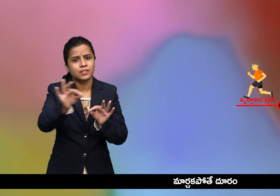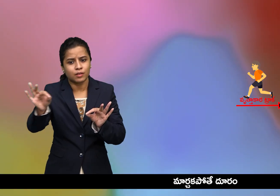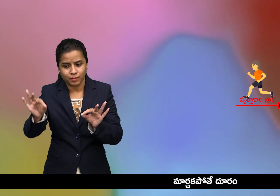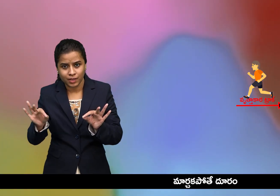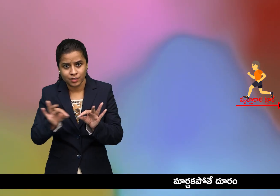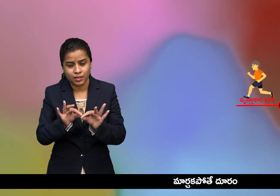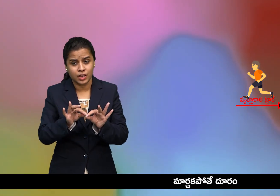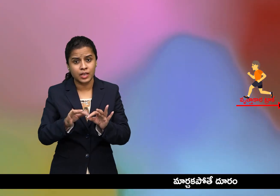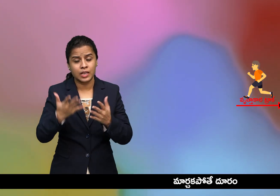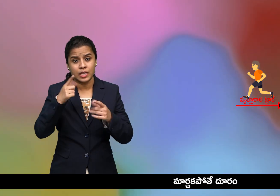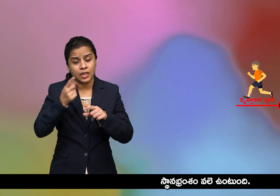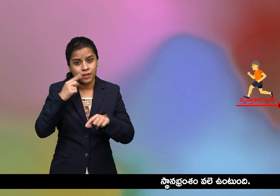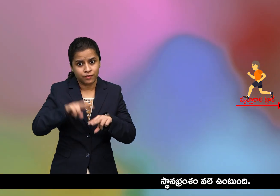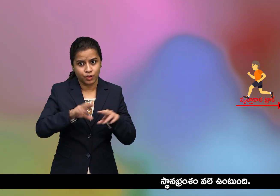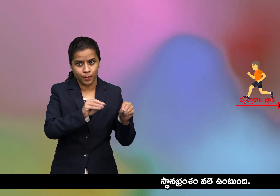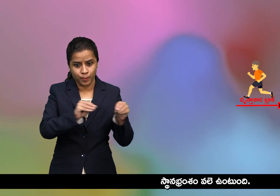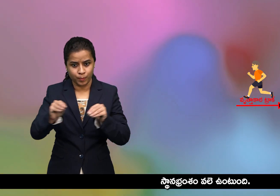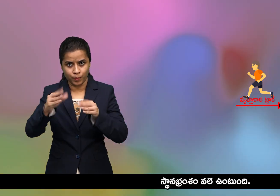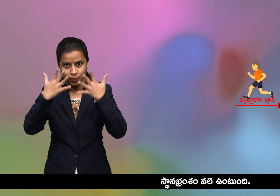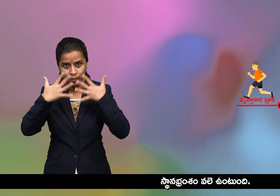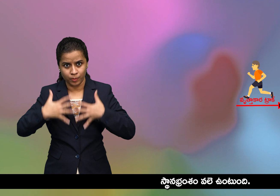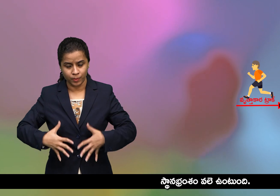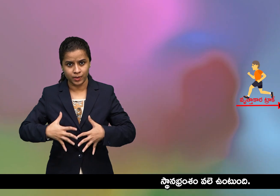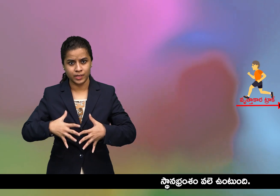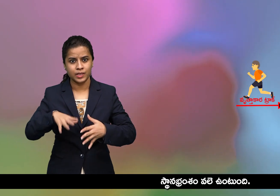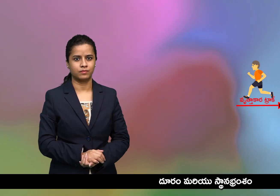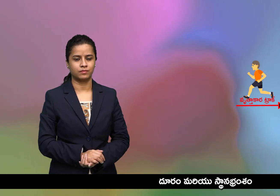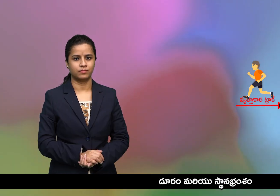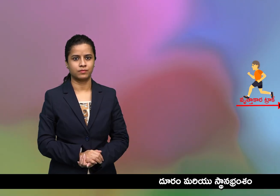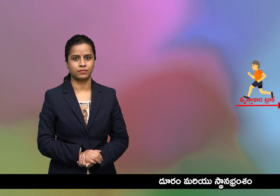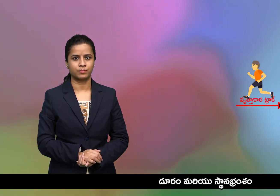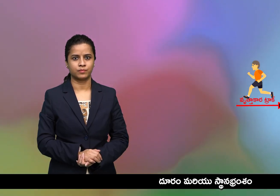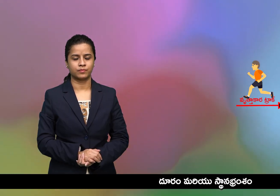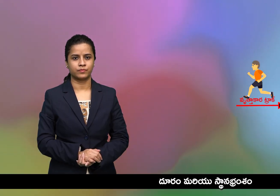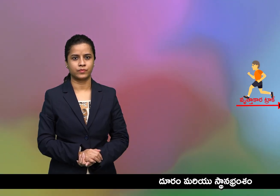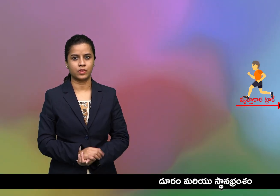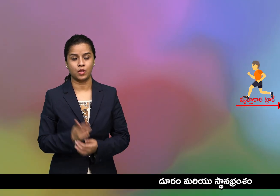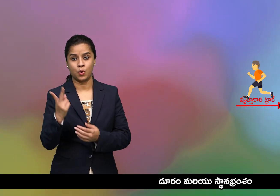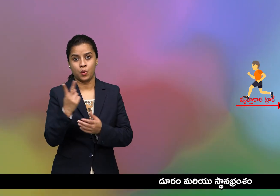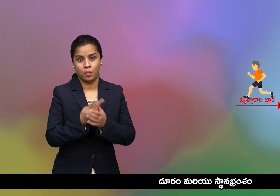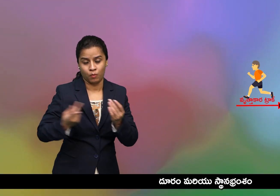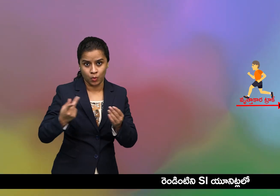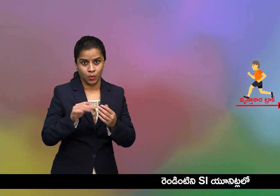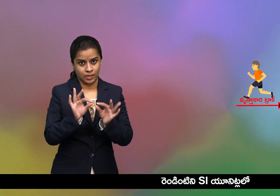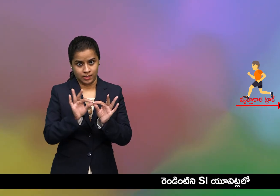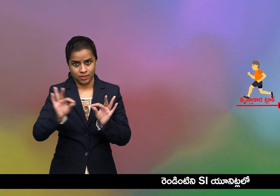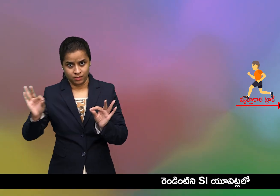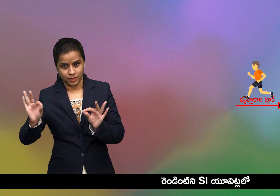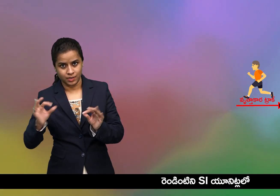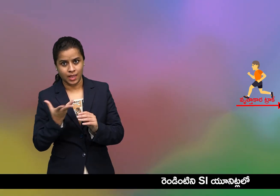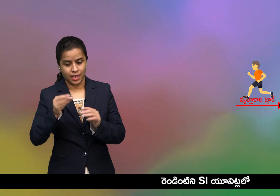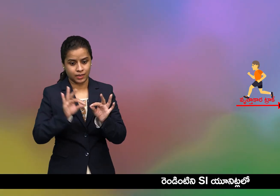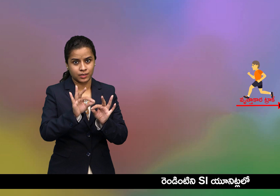మార్చకపోతే దూరం స్థానభ్రంశం వలె ఉంటుంది. దూరం మరియు స్థానభ్రంశం